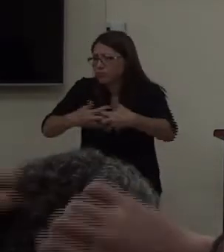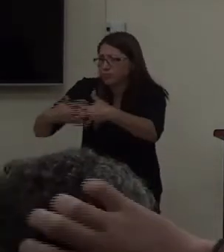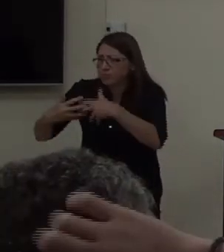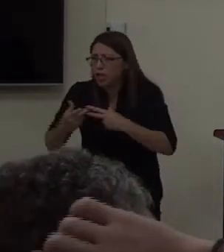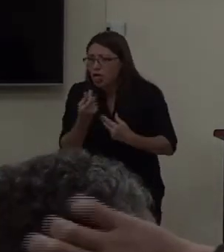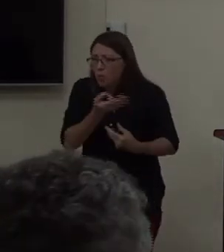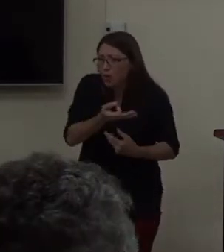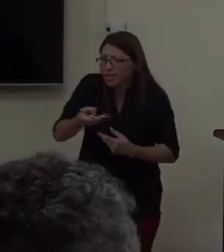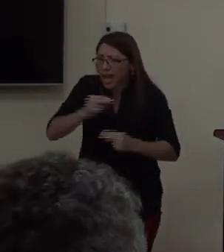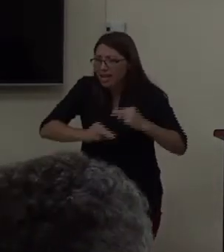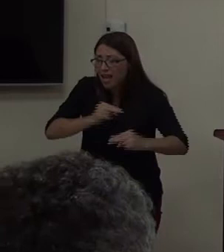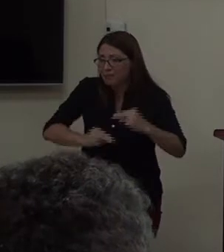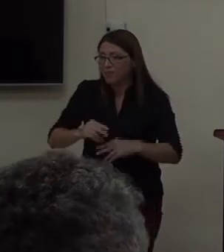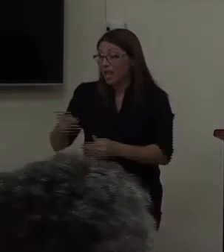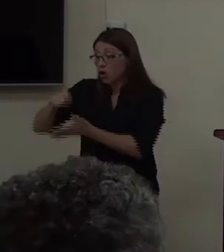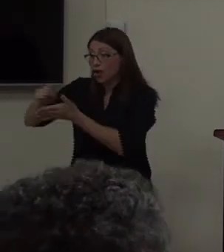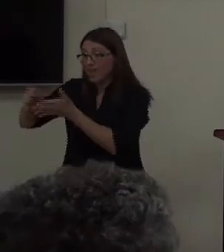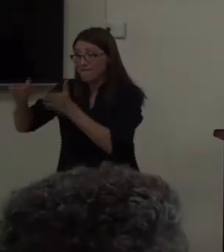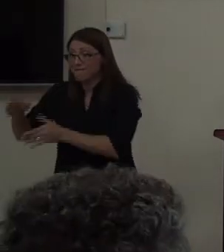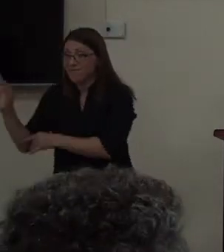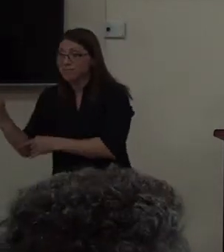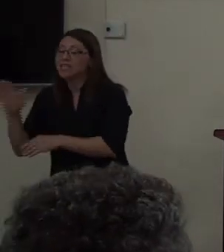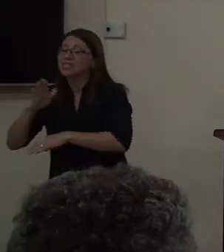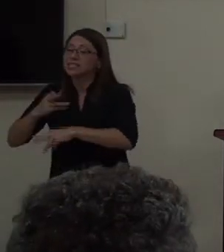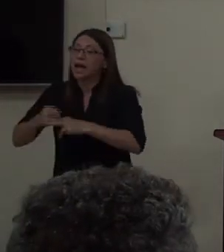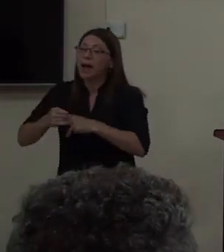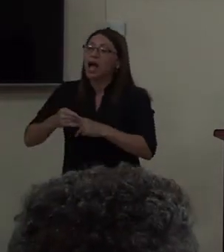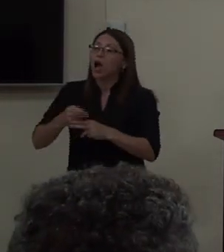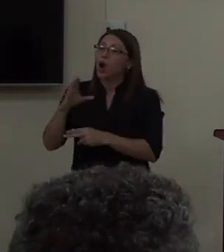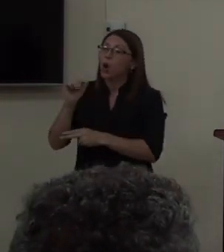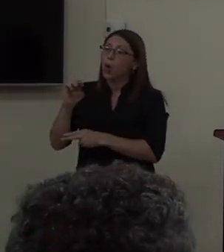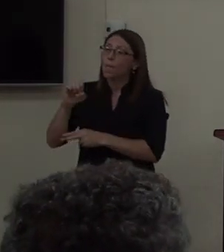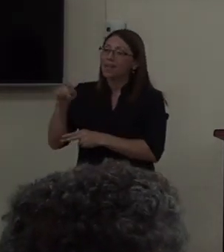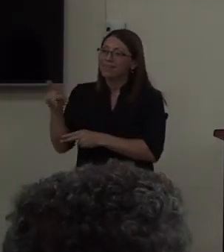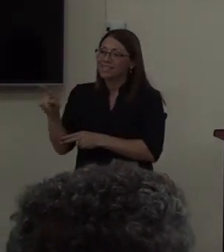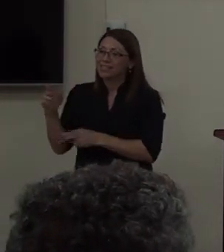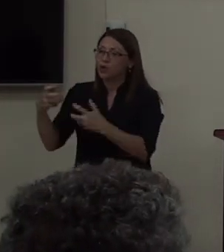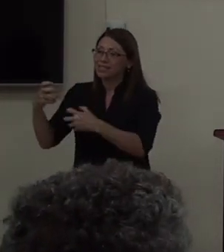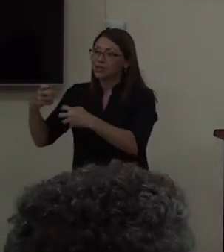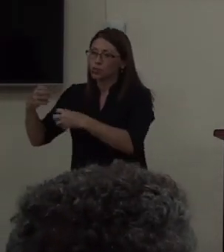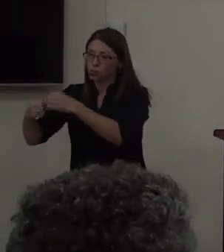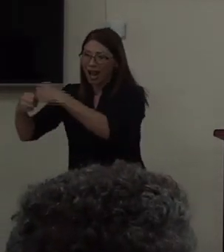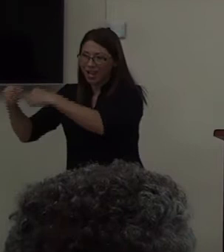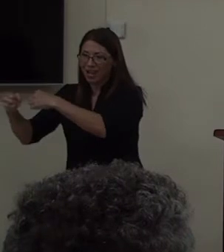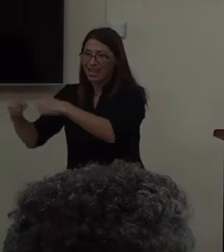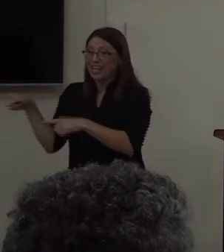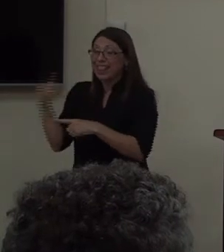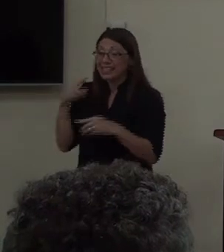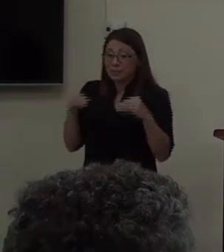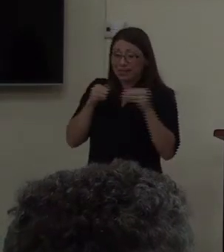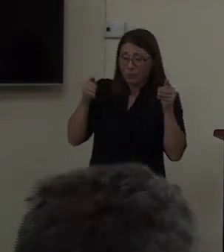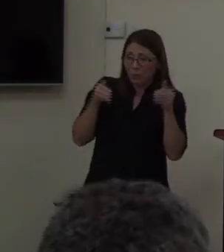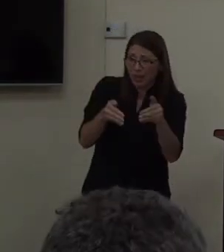monetaria, lo que Fishman llama la compartimentalización estructural, que según él es más fuerte en las tradicionales que en las industrializadas. Es